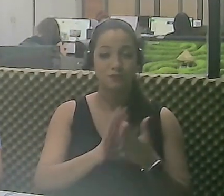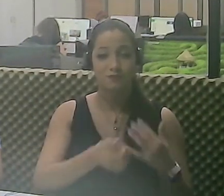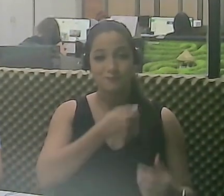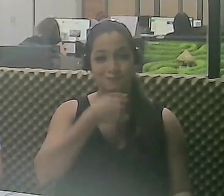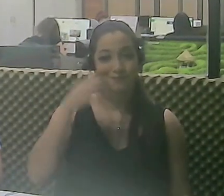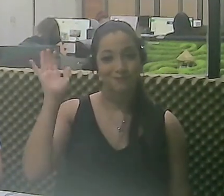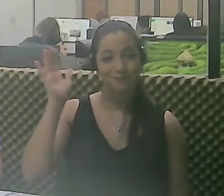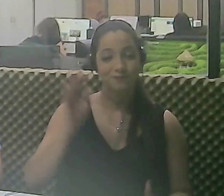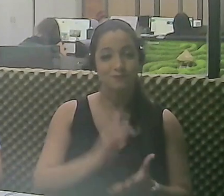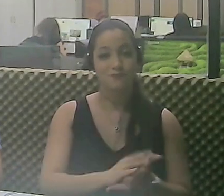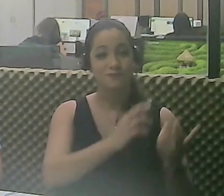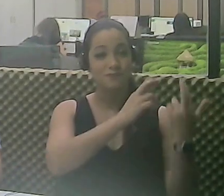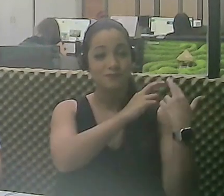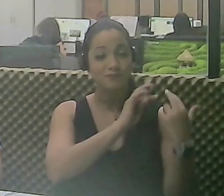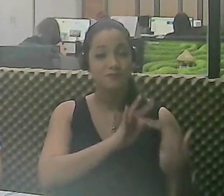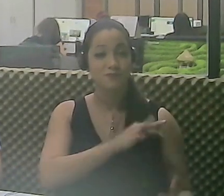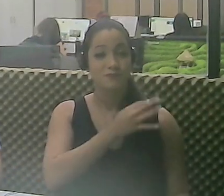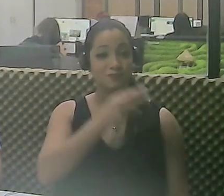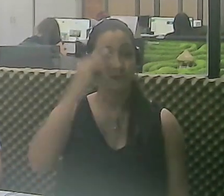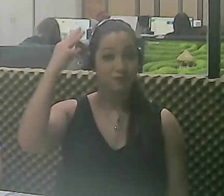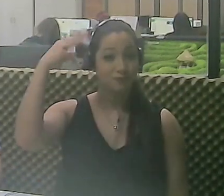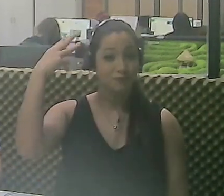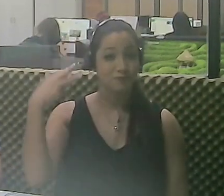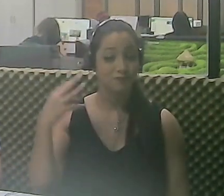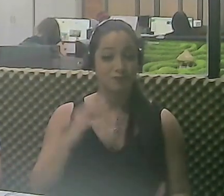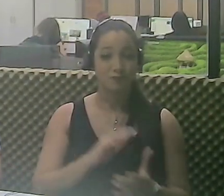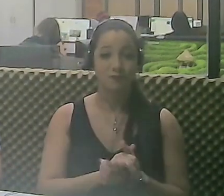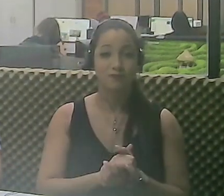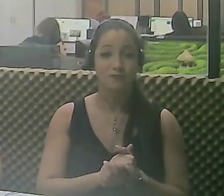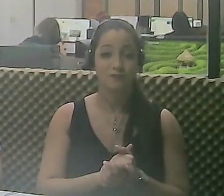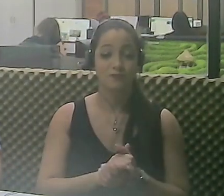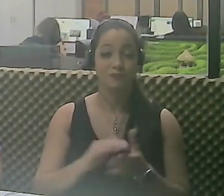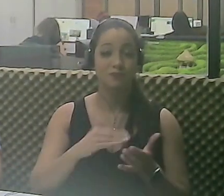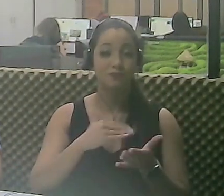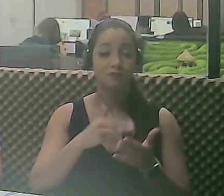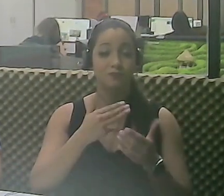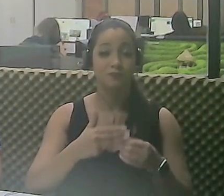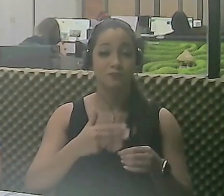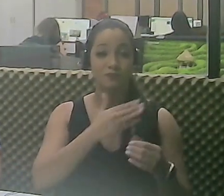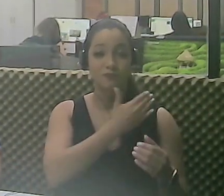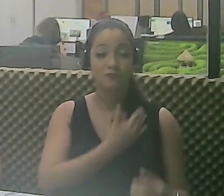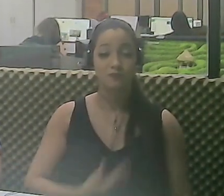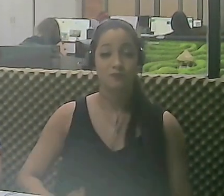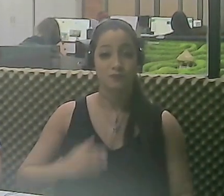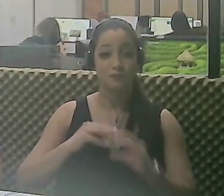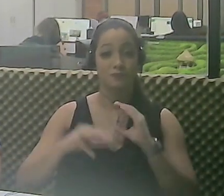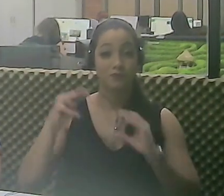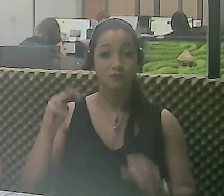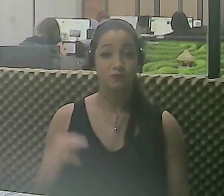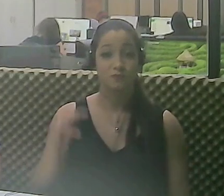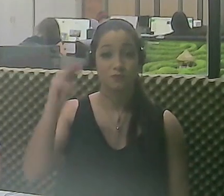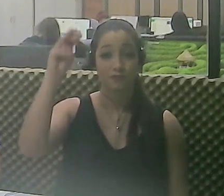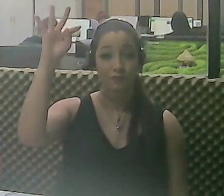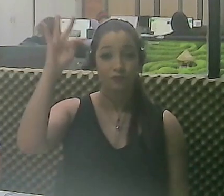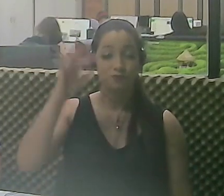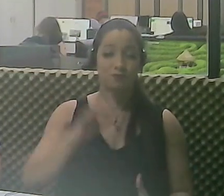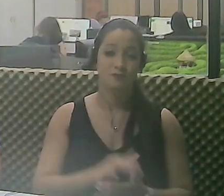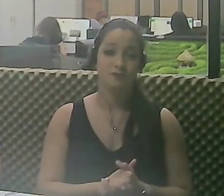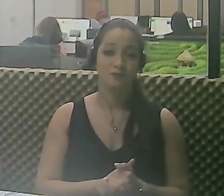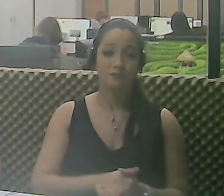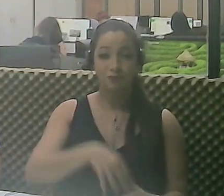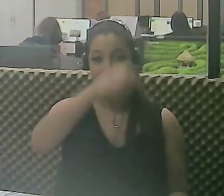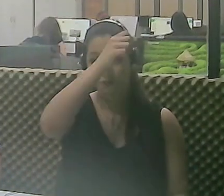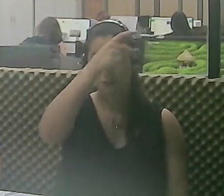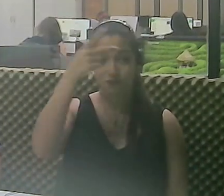em Libras, Amanda Valentim. Responsável técnico, Matheus Queiroz. Secretário Municipal de Governo e Comunicação, Marco Túlio